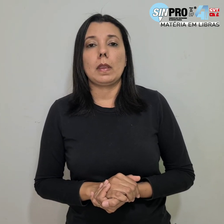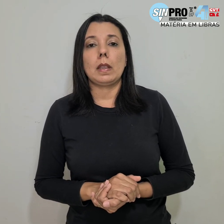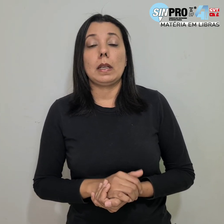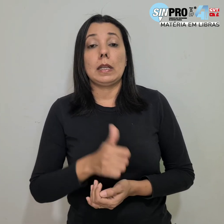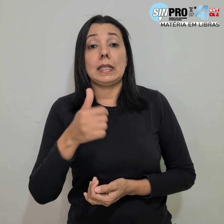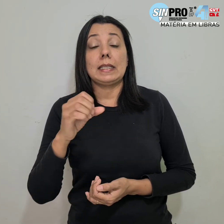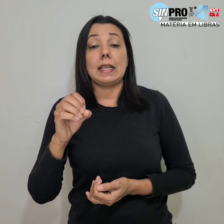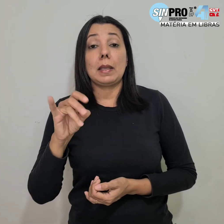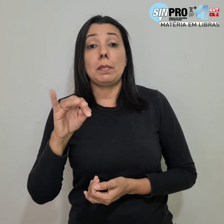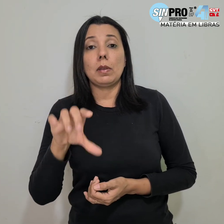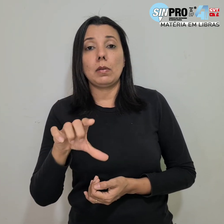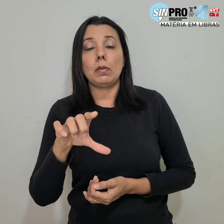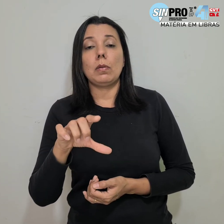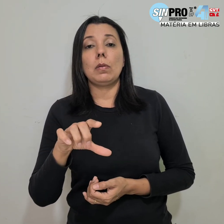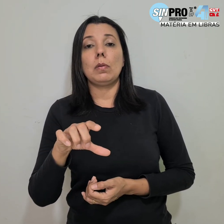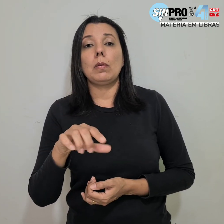100 mil mortos é uma tragédia.